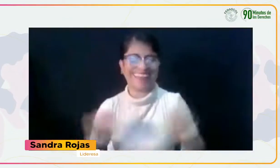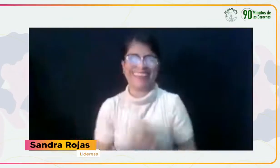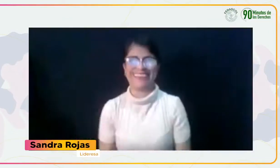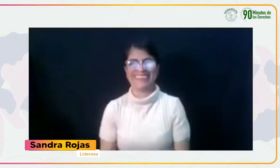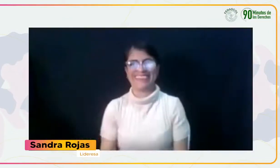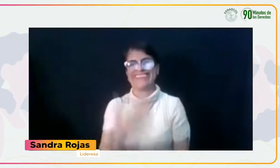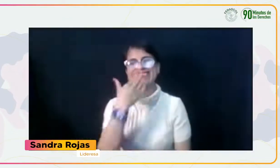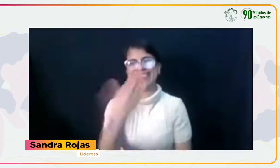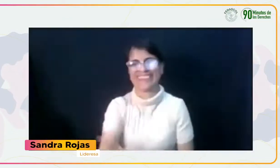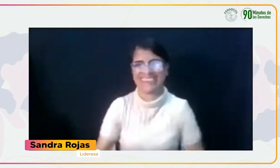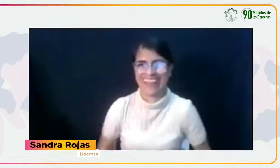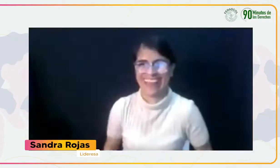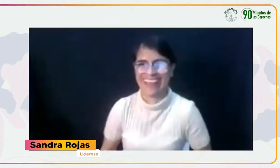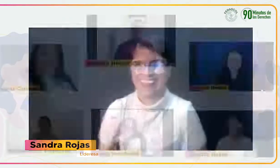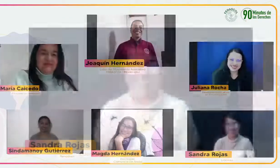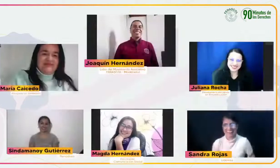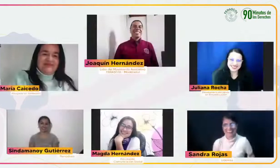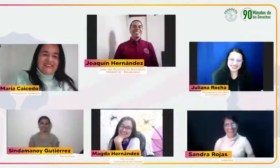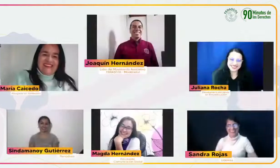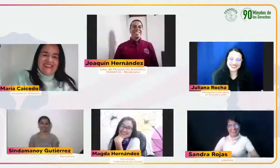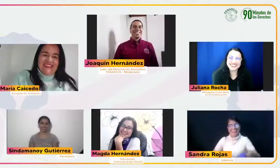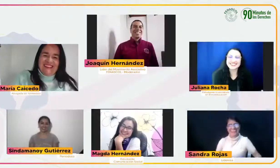mi acotación y lo que yo quería mencionar.